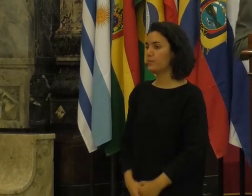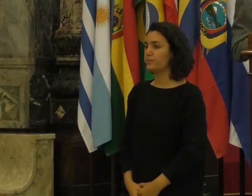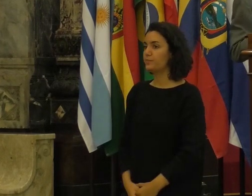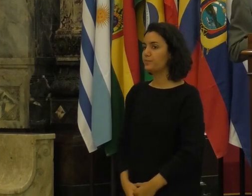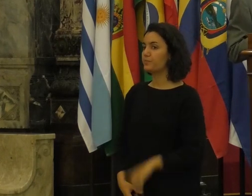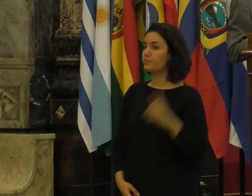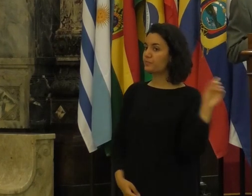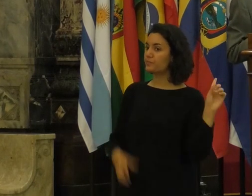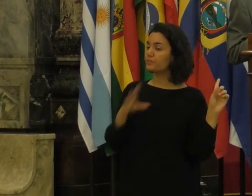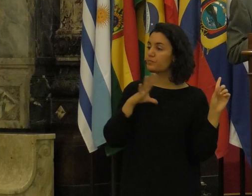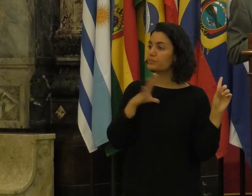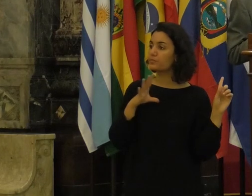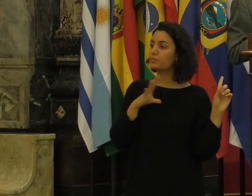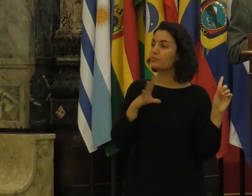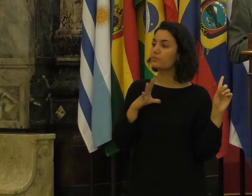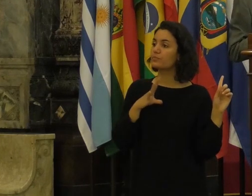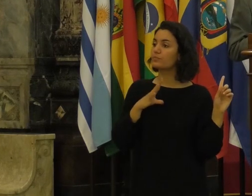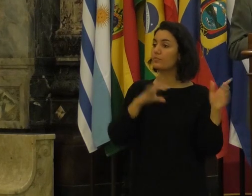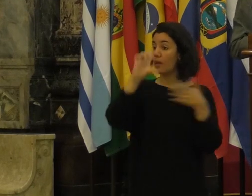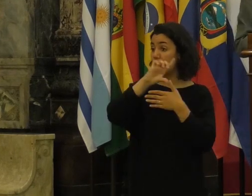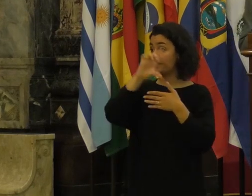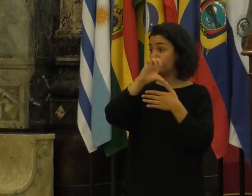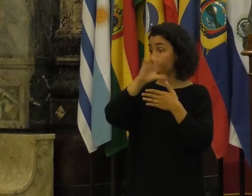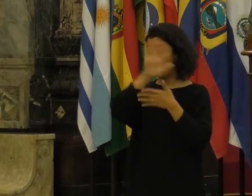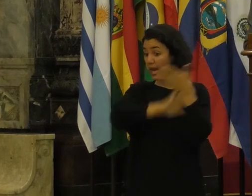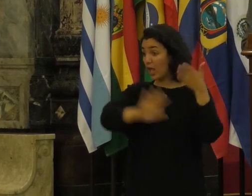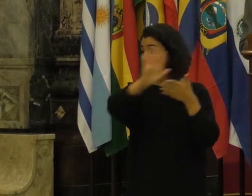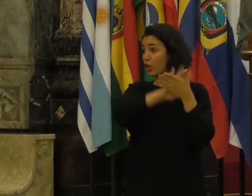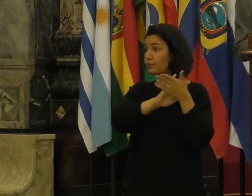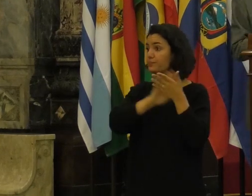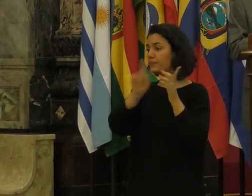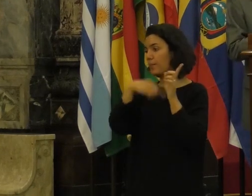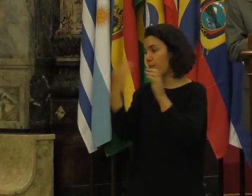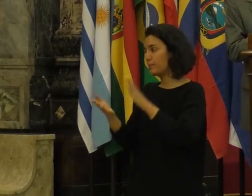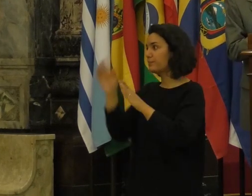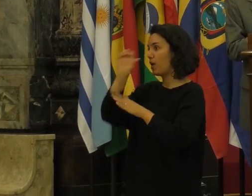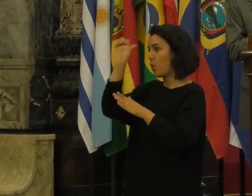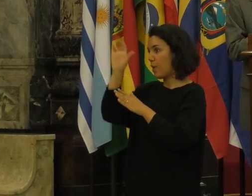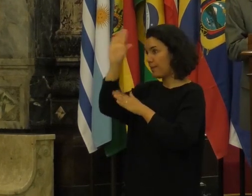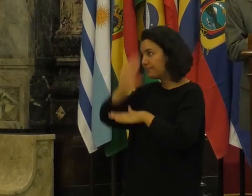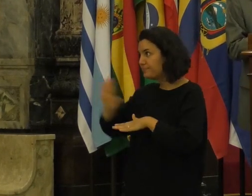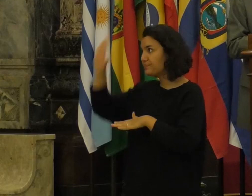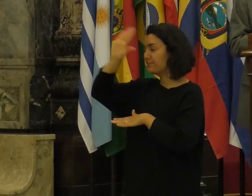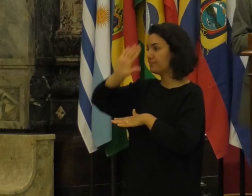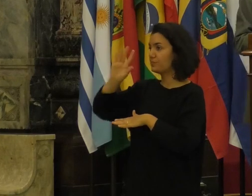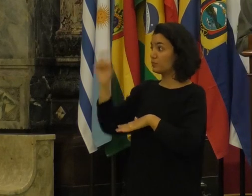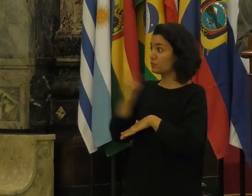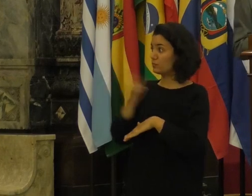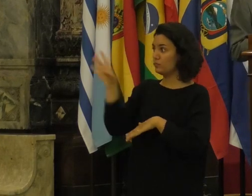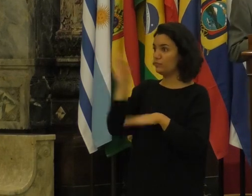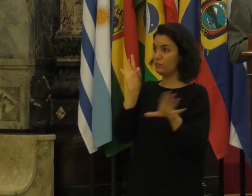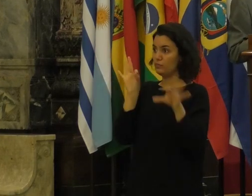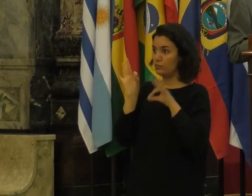seleccionados. Y aquí tenemos América Latina como región, Europa como región, son las regiones que seleccioné,